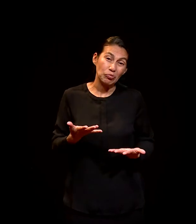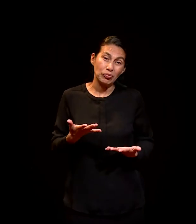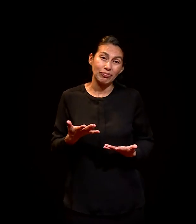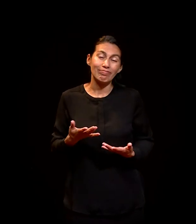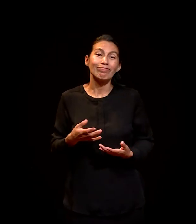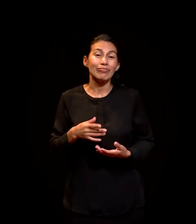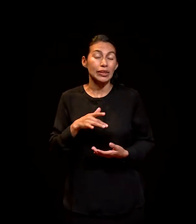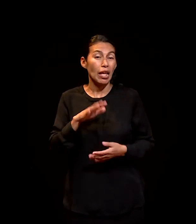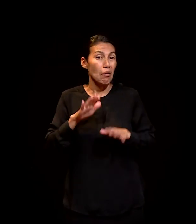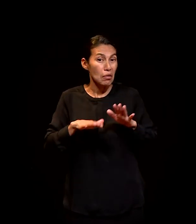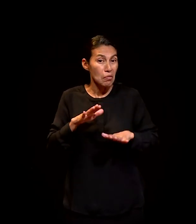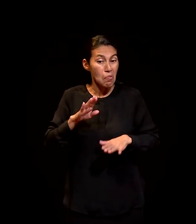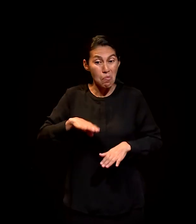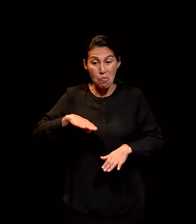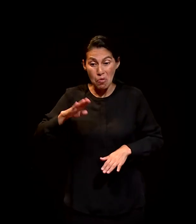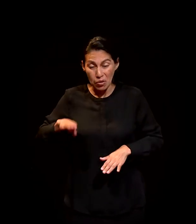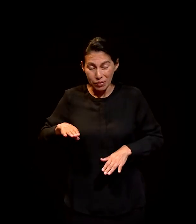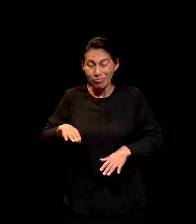miedo